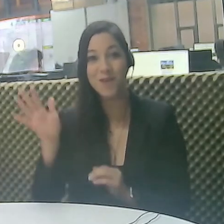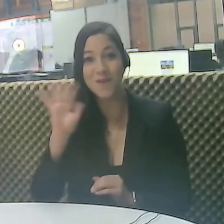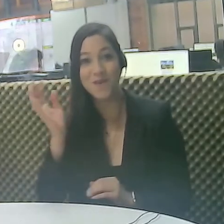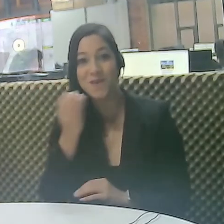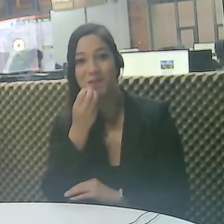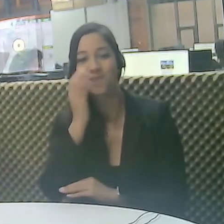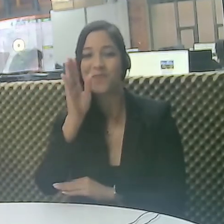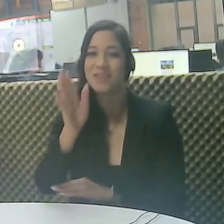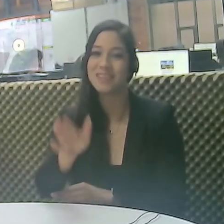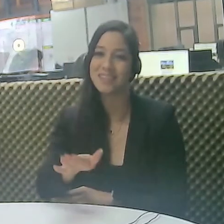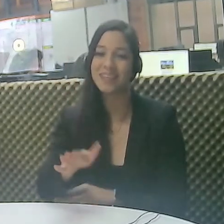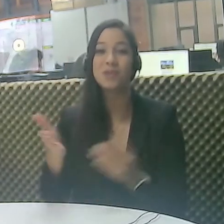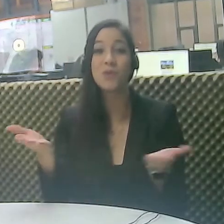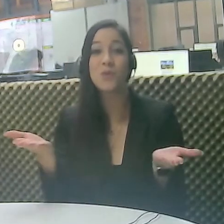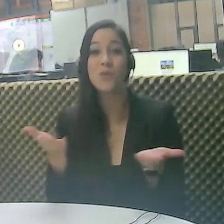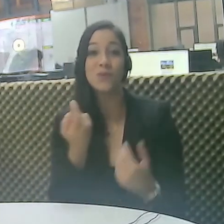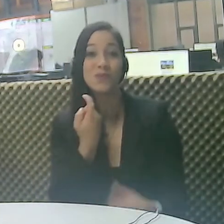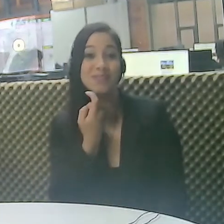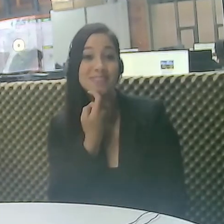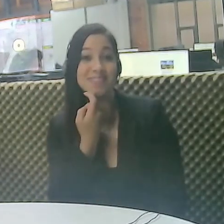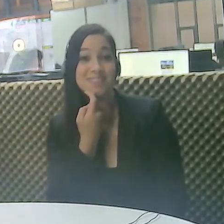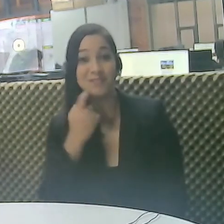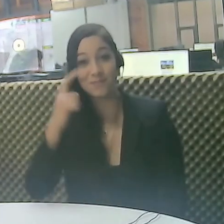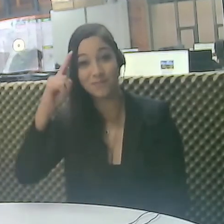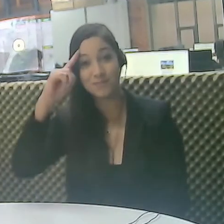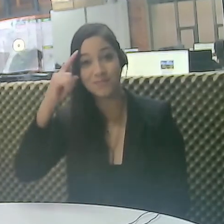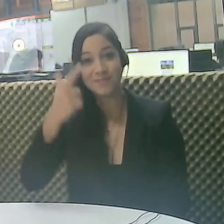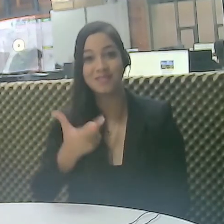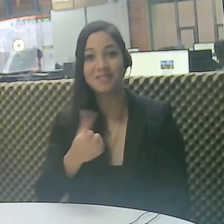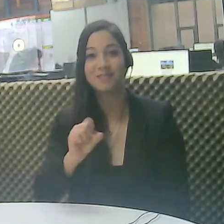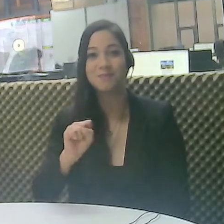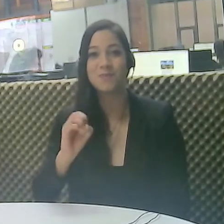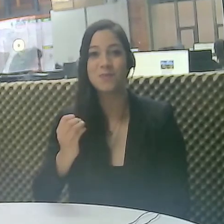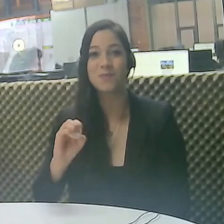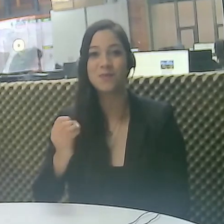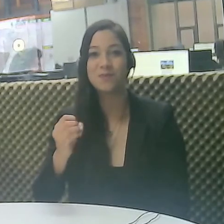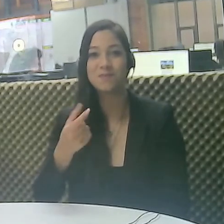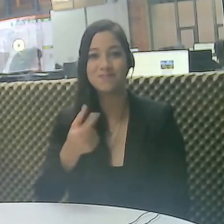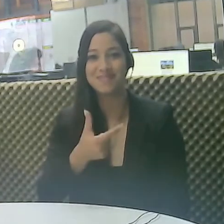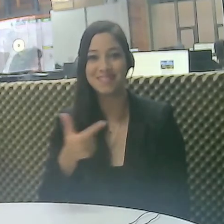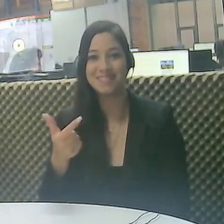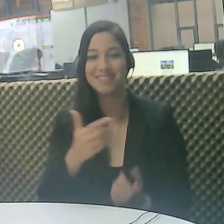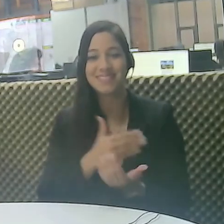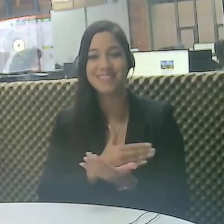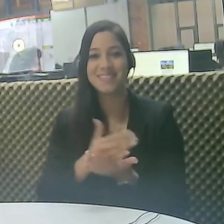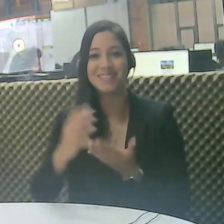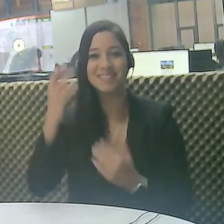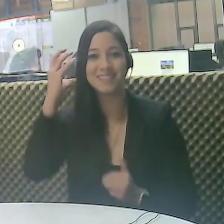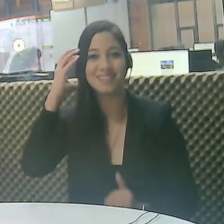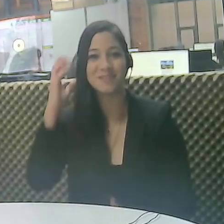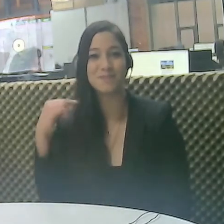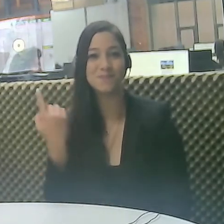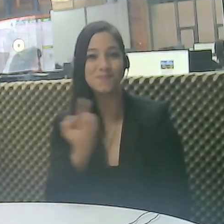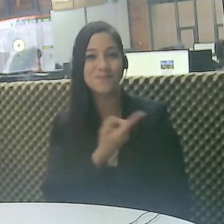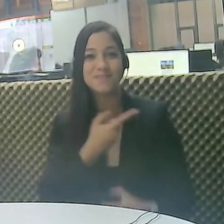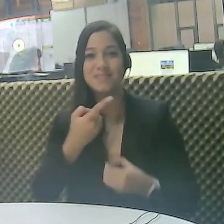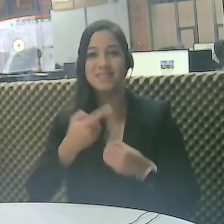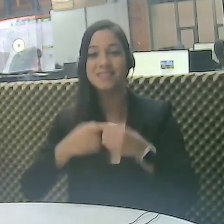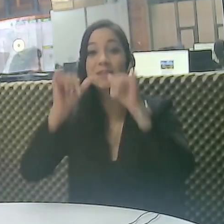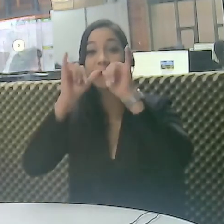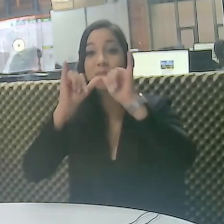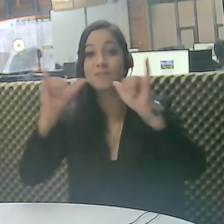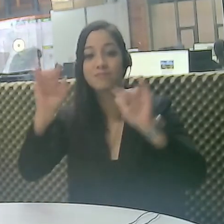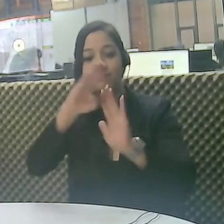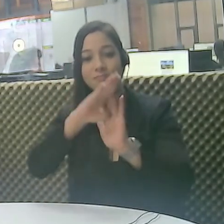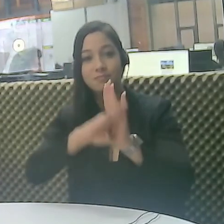Olá, boa tarde. Hoje é sexta-feira, dia 28 de outubro de 2022. Está no ar a Rádio Nossa Cidade com um boletim